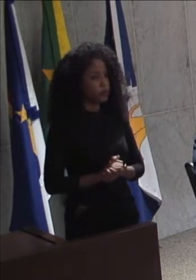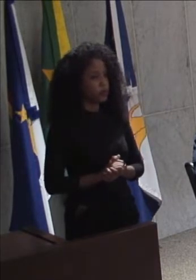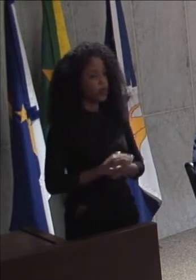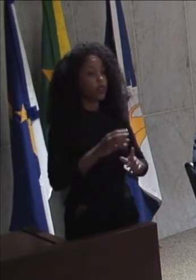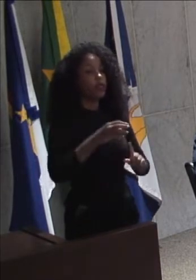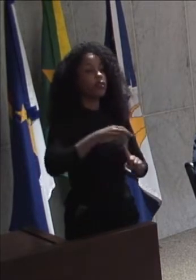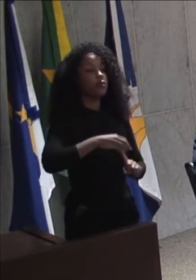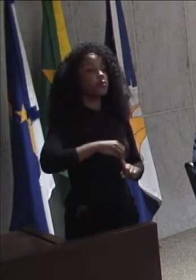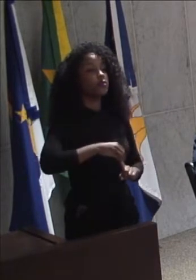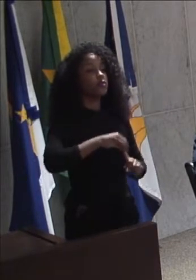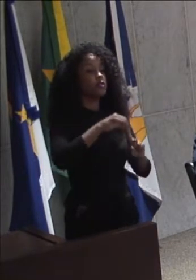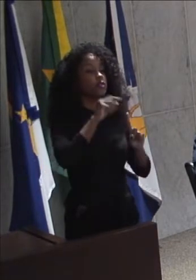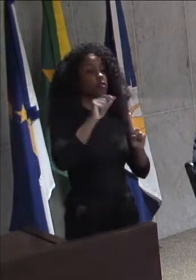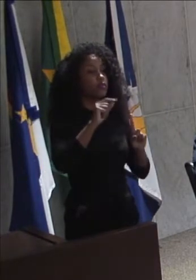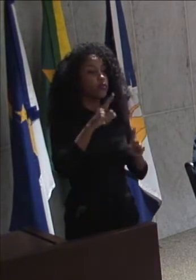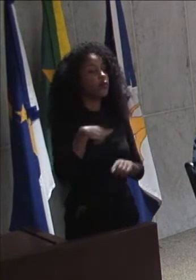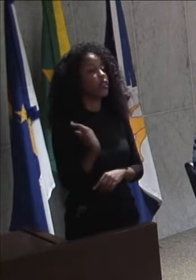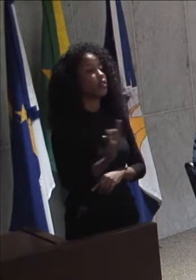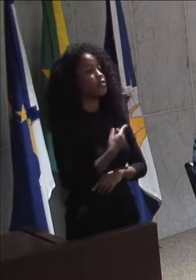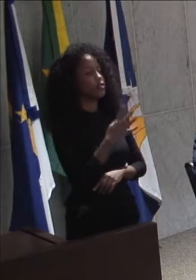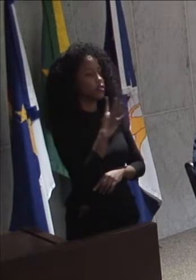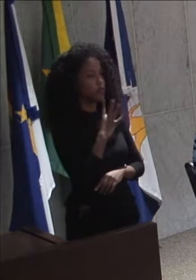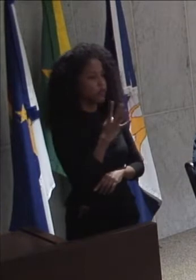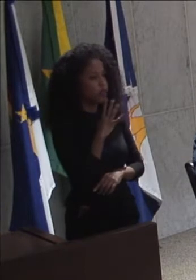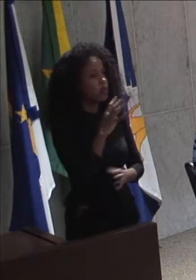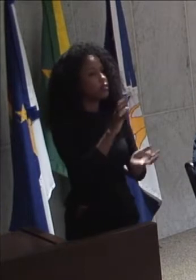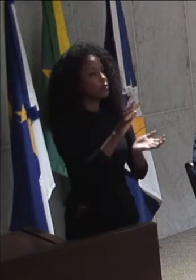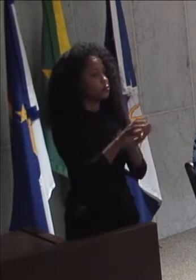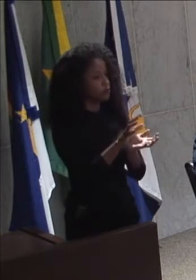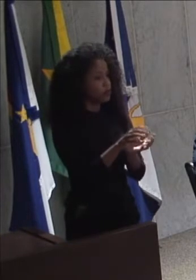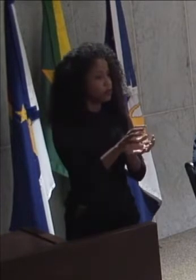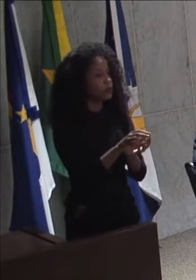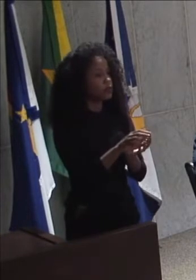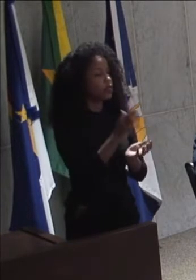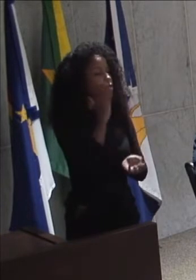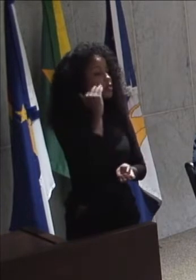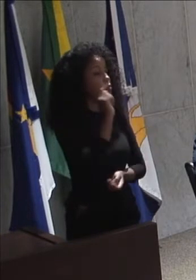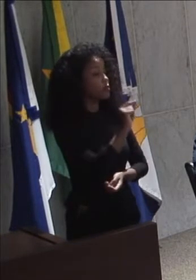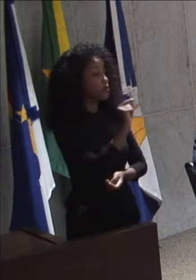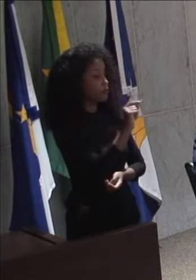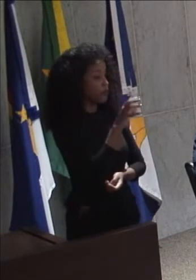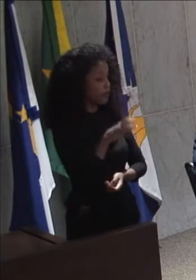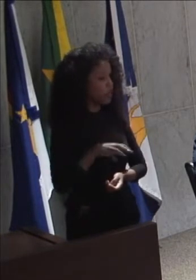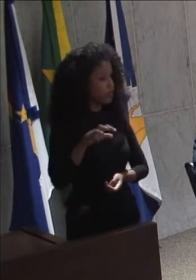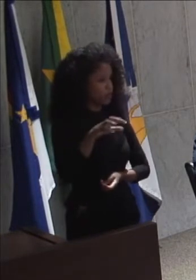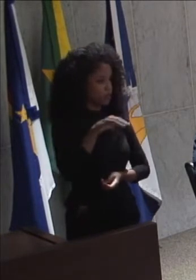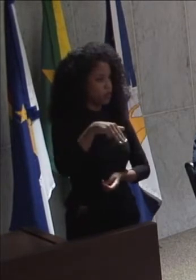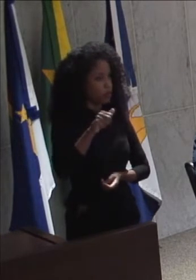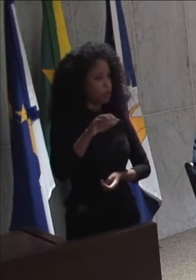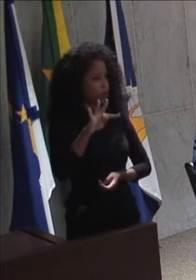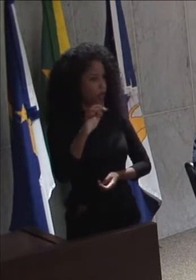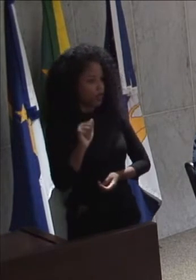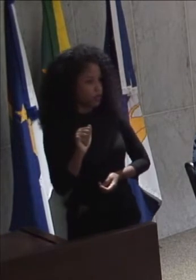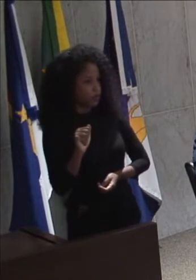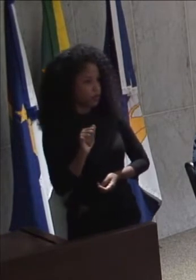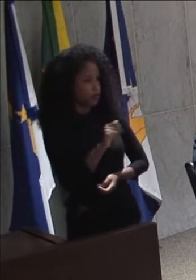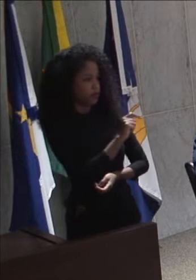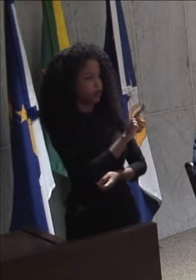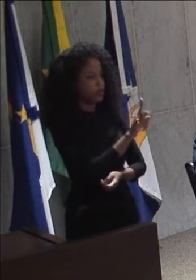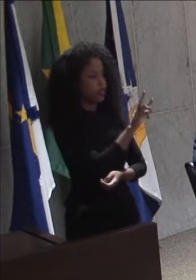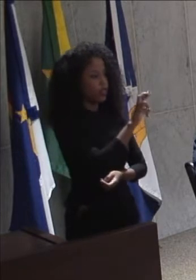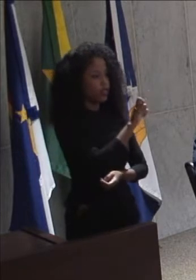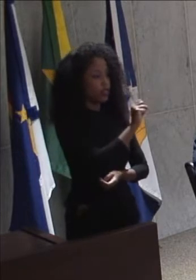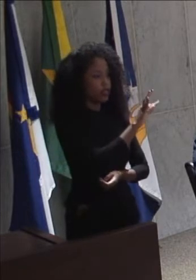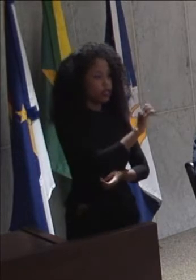principalmente a gente que conhece Pernambuco sabe que a região da Mata, diferente do Agreste,